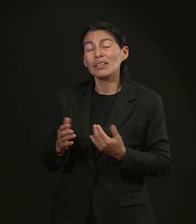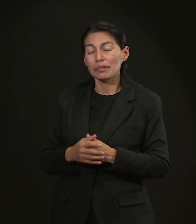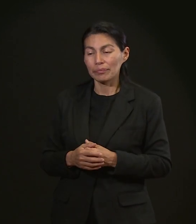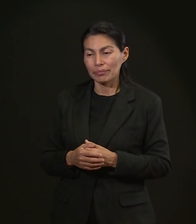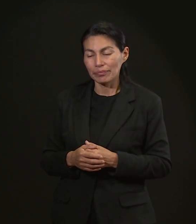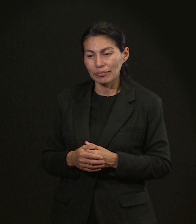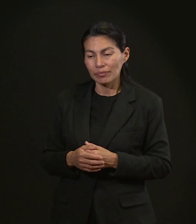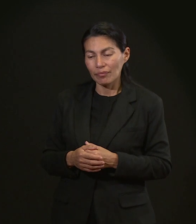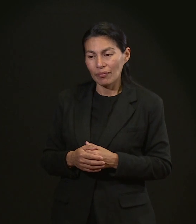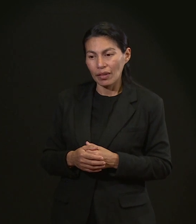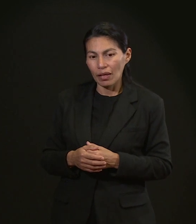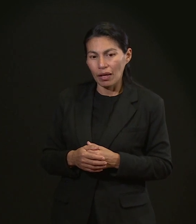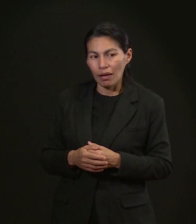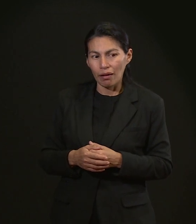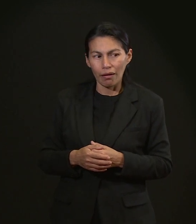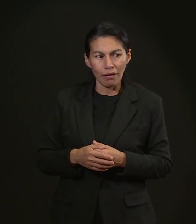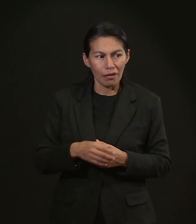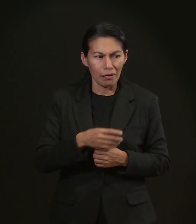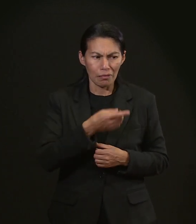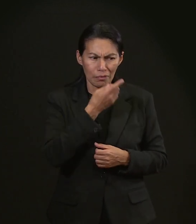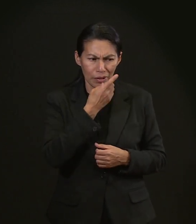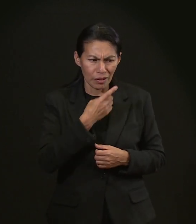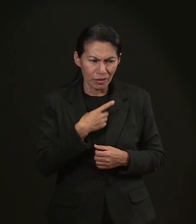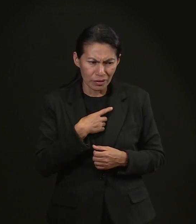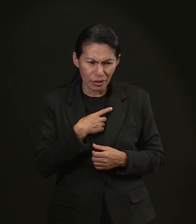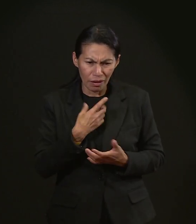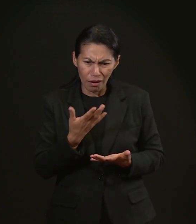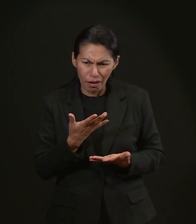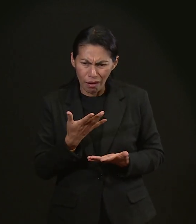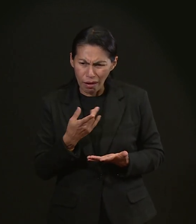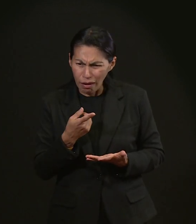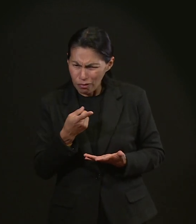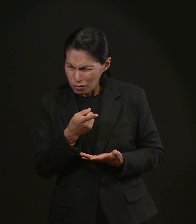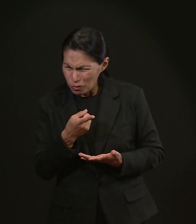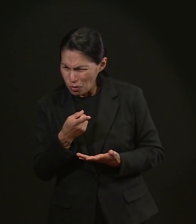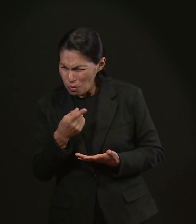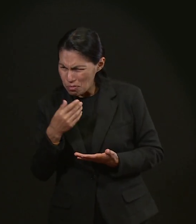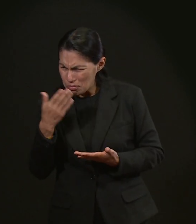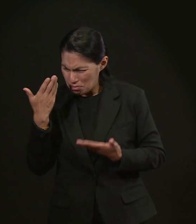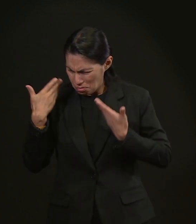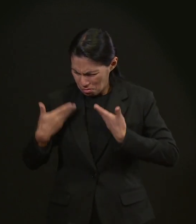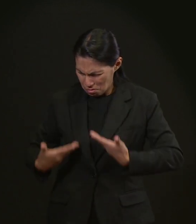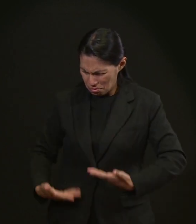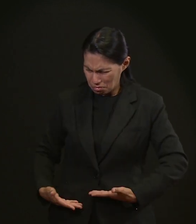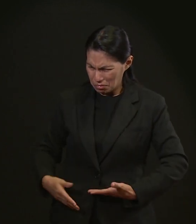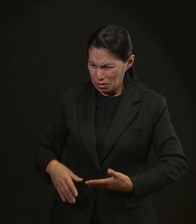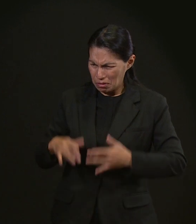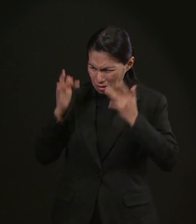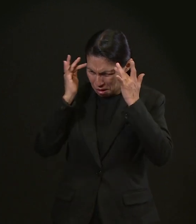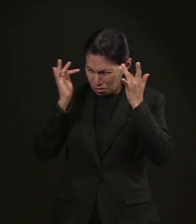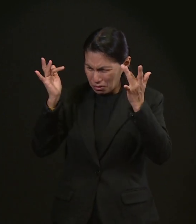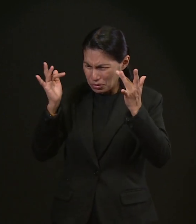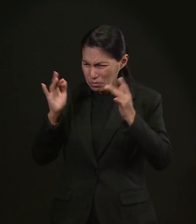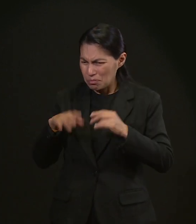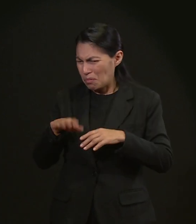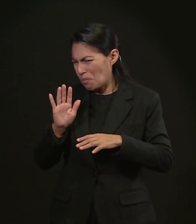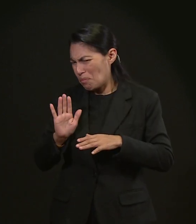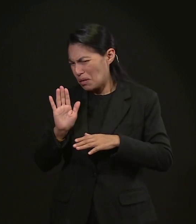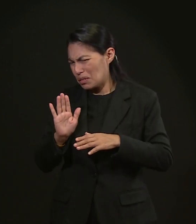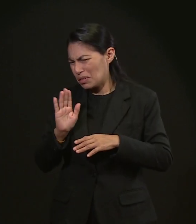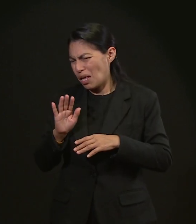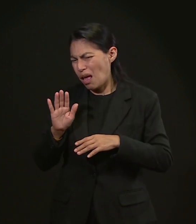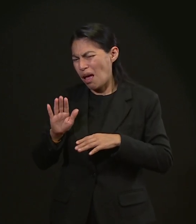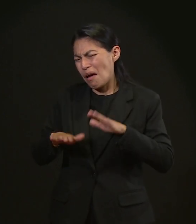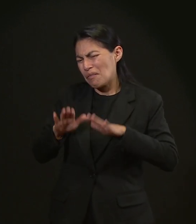llegaba y semillas y me decían que te vas a quedar para vestir santos pues en el pueblo siempre quieren que los